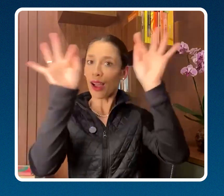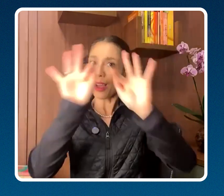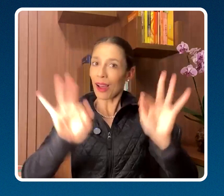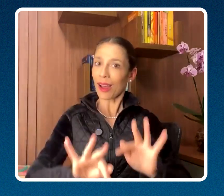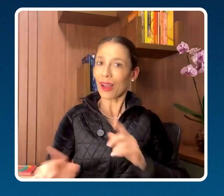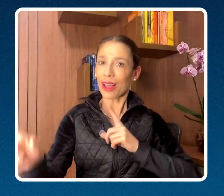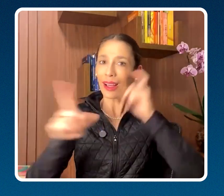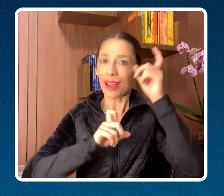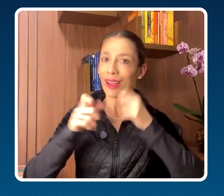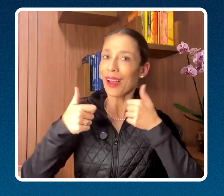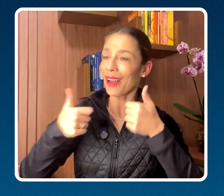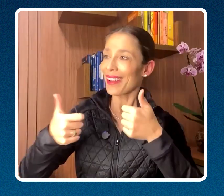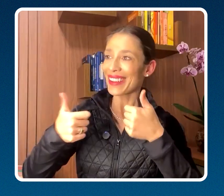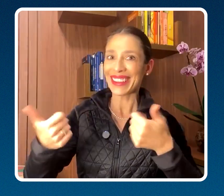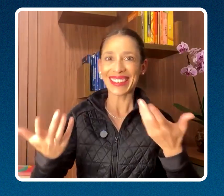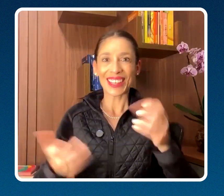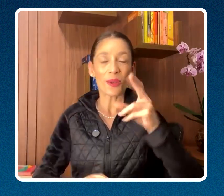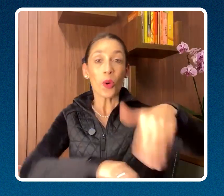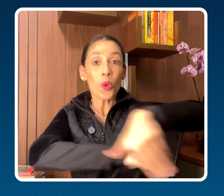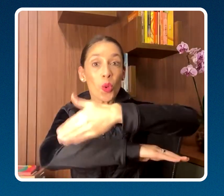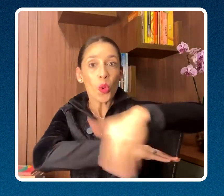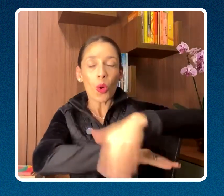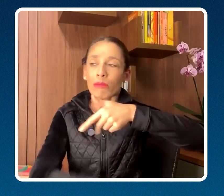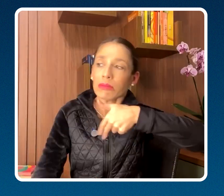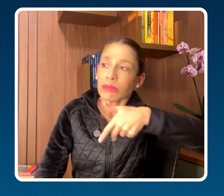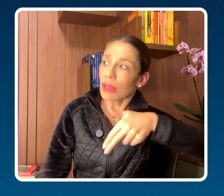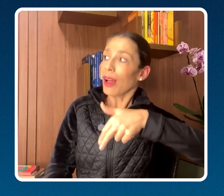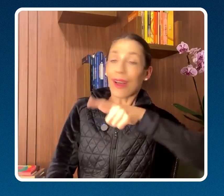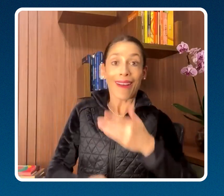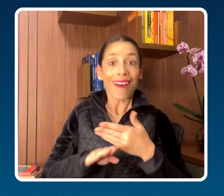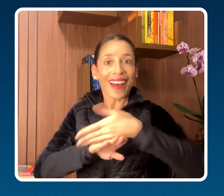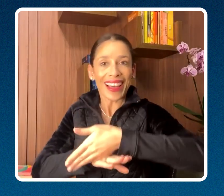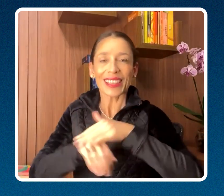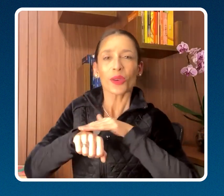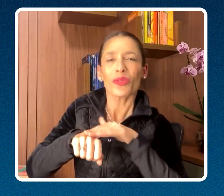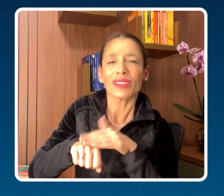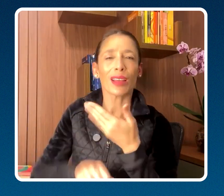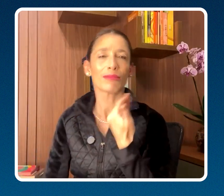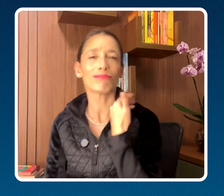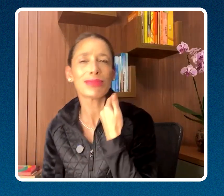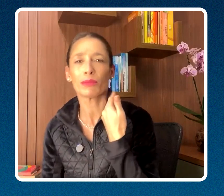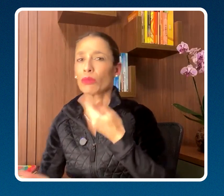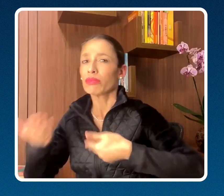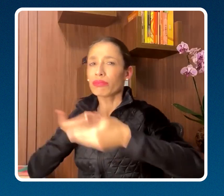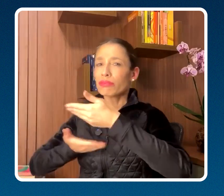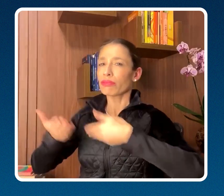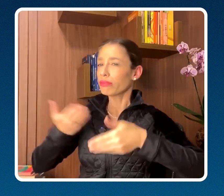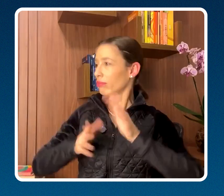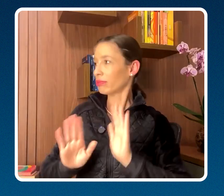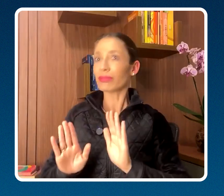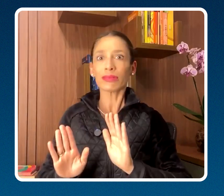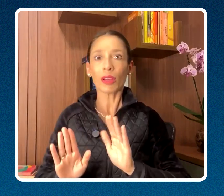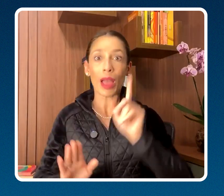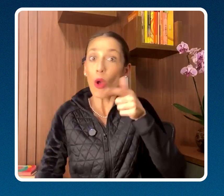até passam lá na rua e entram para conversar um pouco, e às vezes a questão nem é nossa, é de outros órgãos,